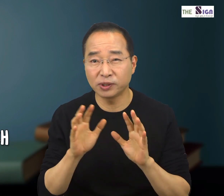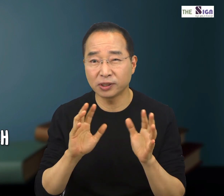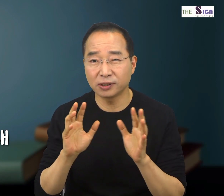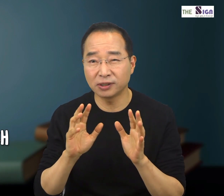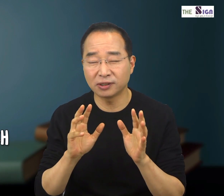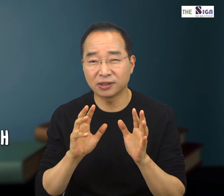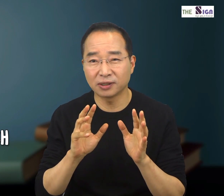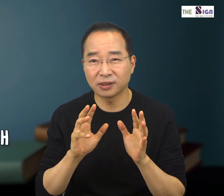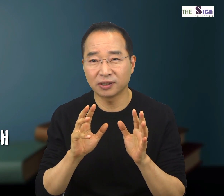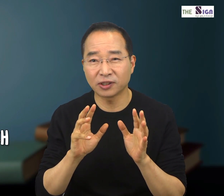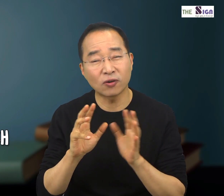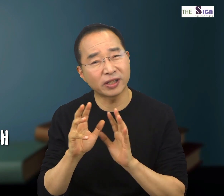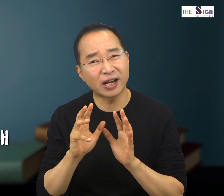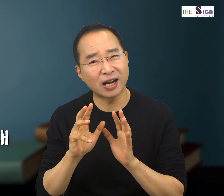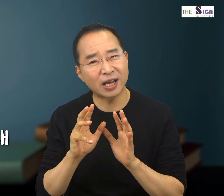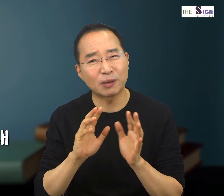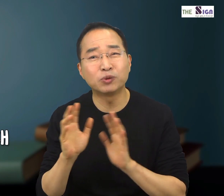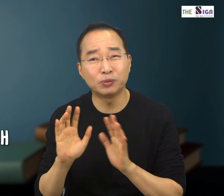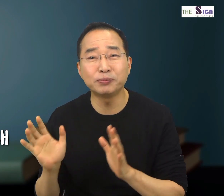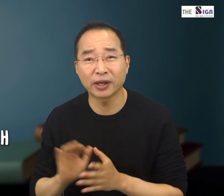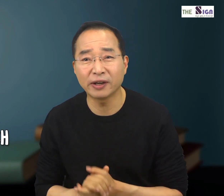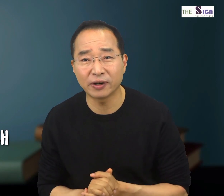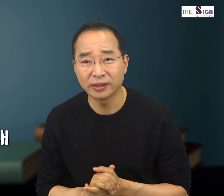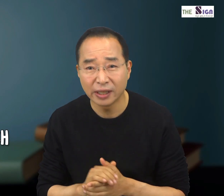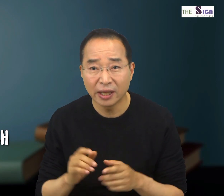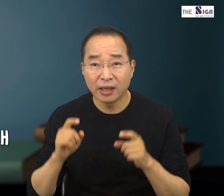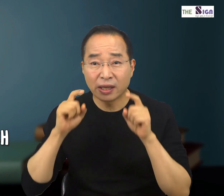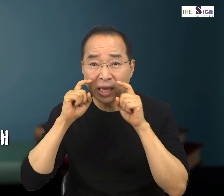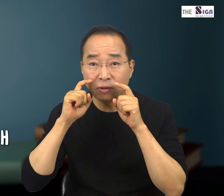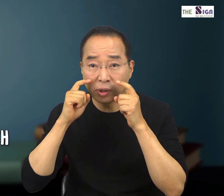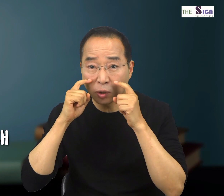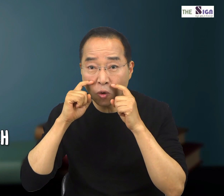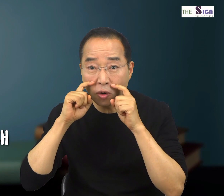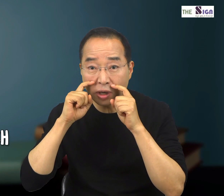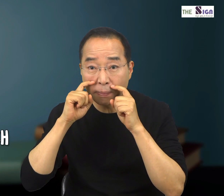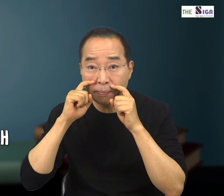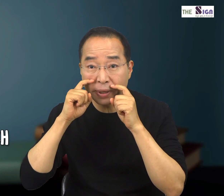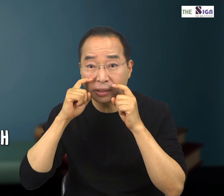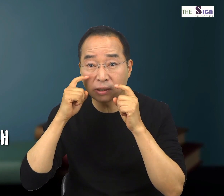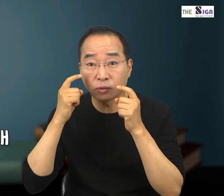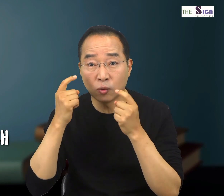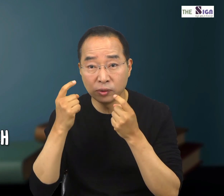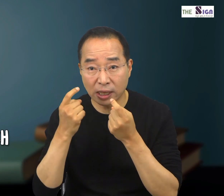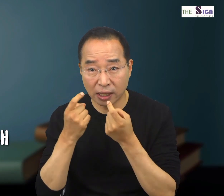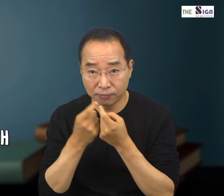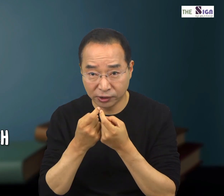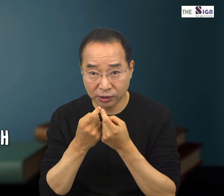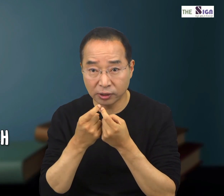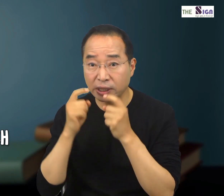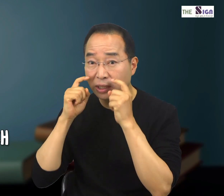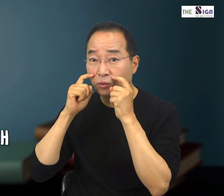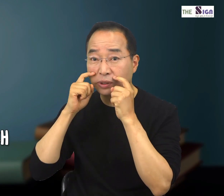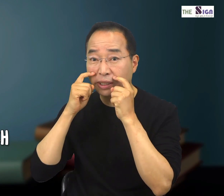조금씩 이제 형태가 약간 불분명해요. 개인은 원래 코 옆에서 동그랗게 붙여서 내리는